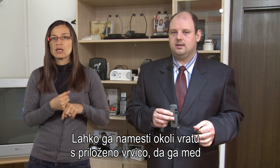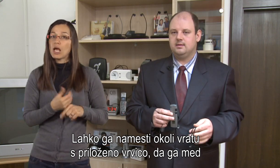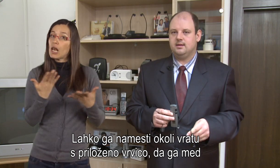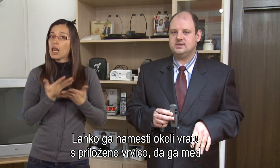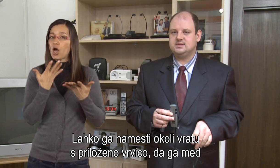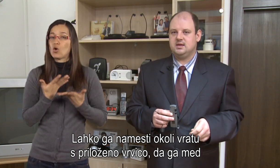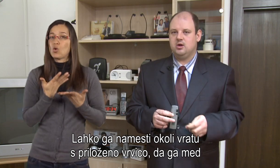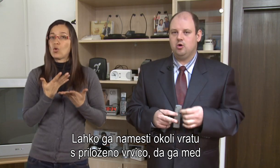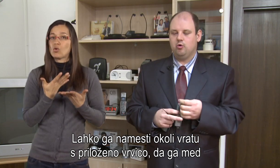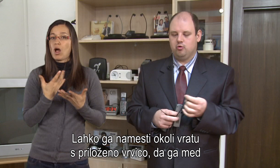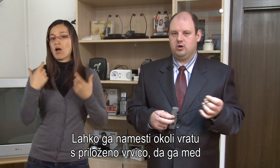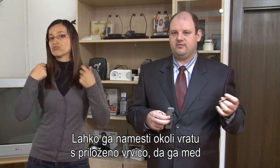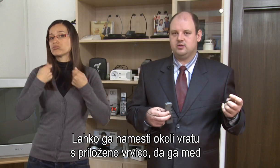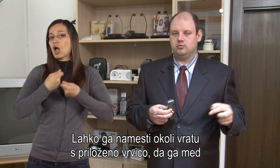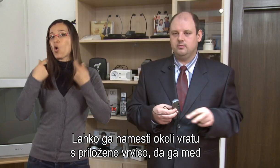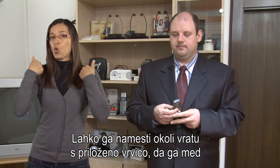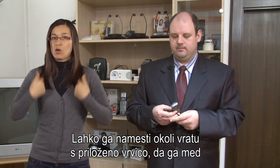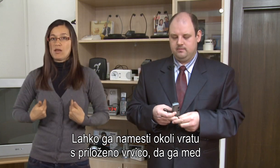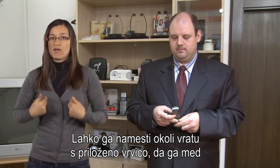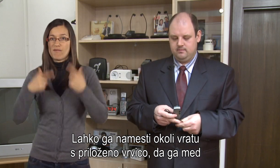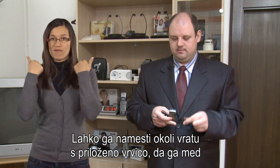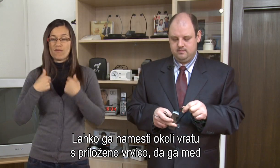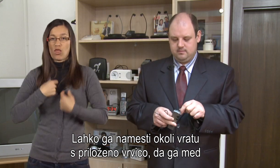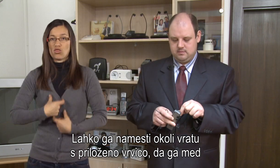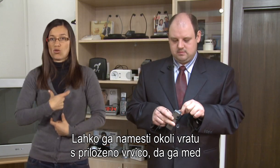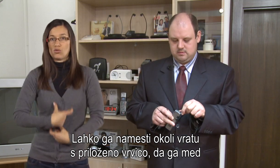ga namesti okoli vratu